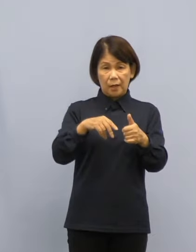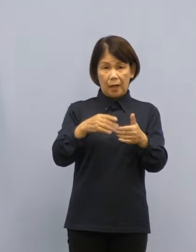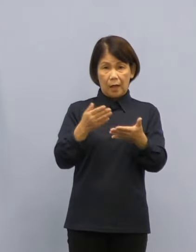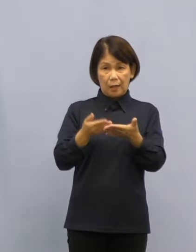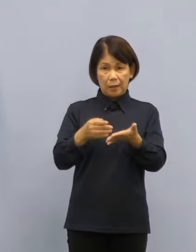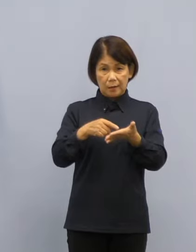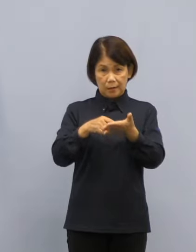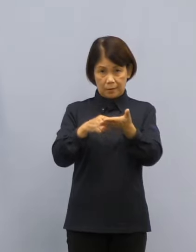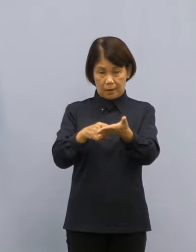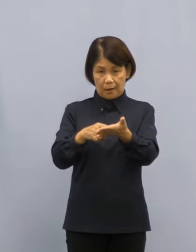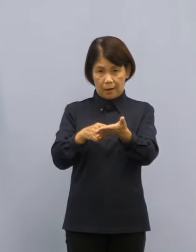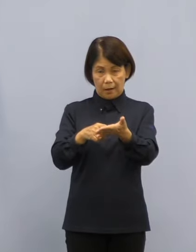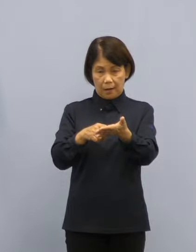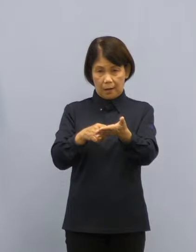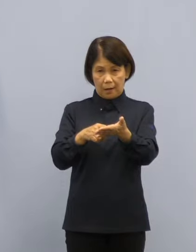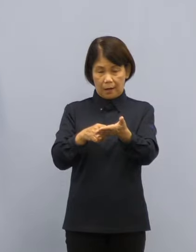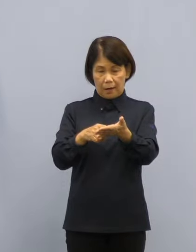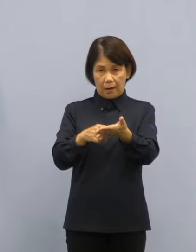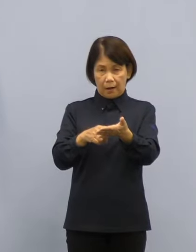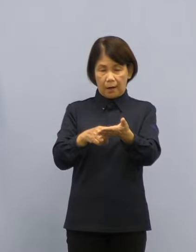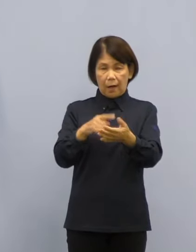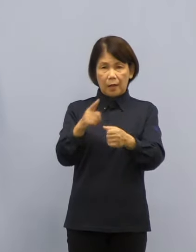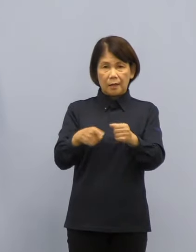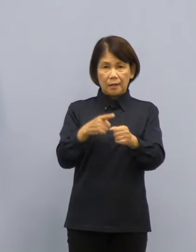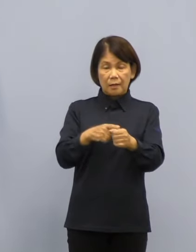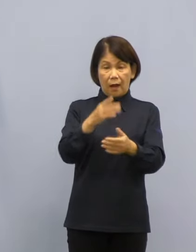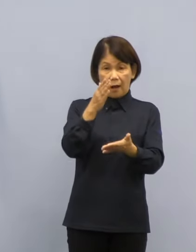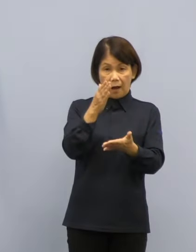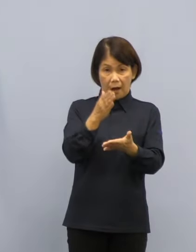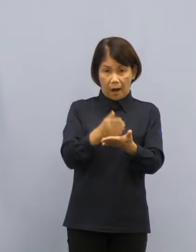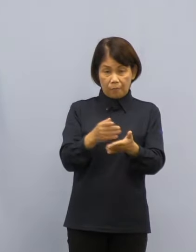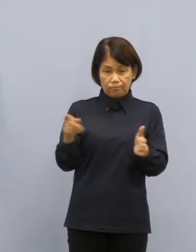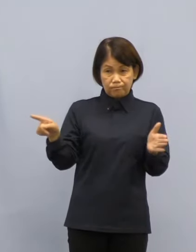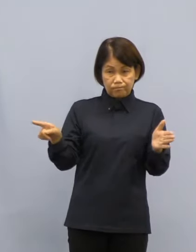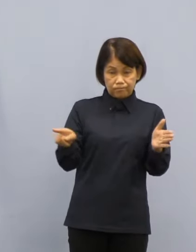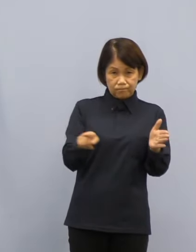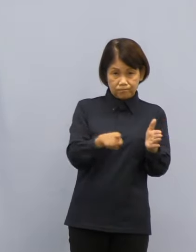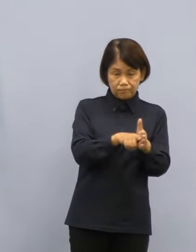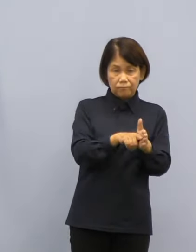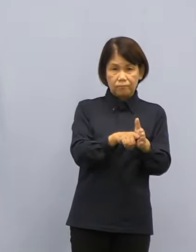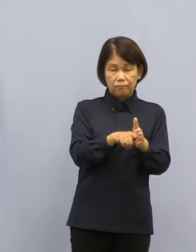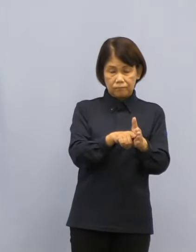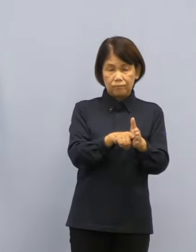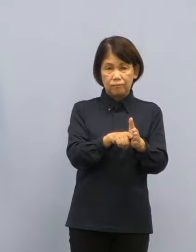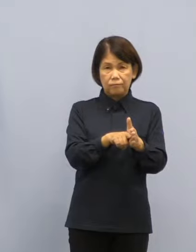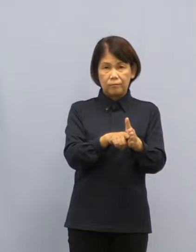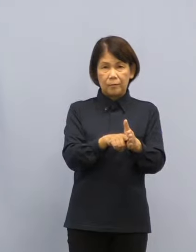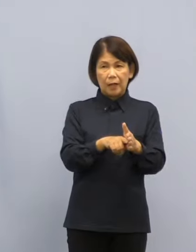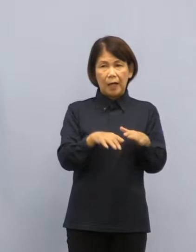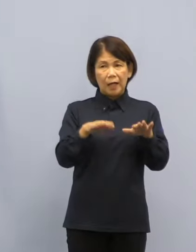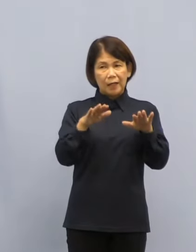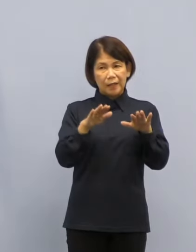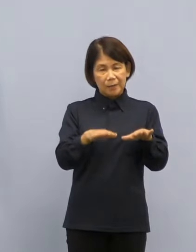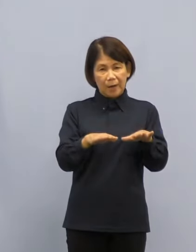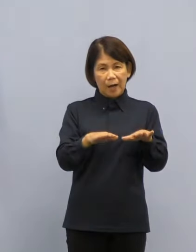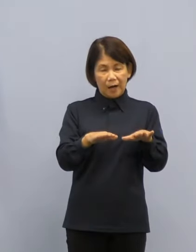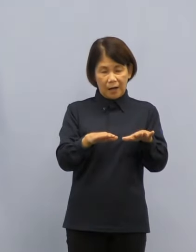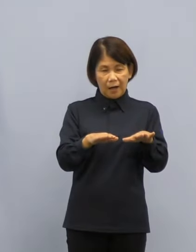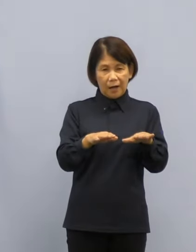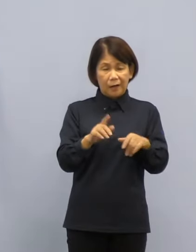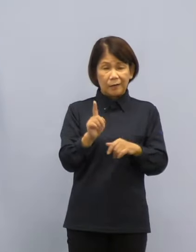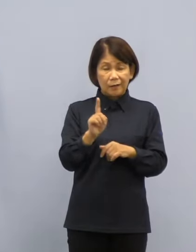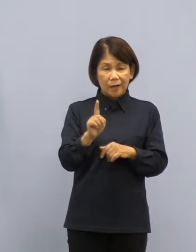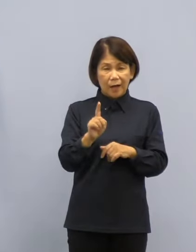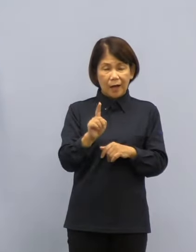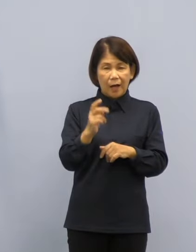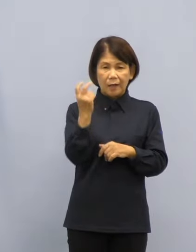1年半ですかね、はい、で現時点で何かその内国からのですね、まあ、毎回あれですけど打ち返しとか、はい、審査の